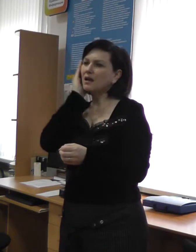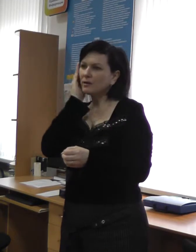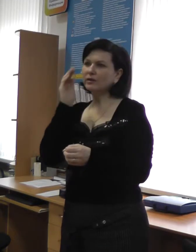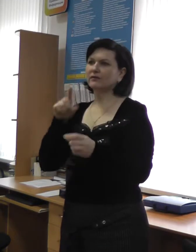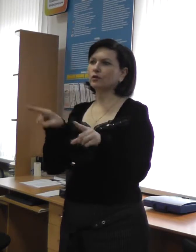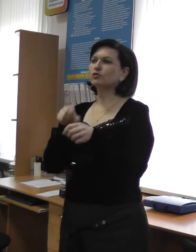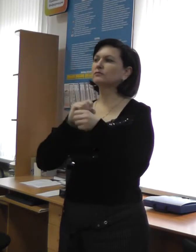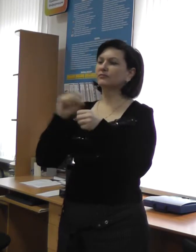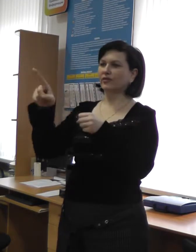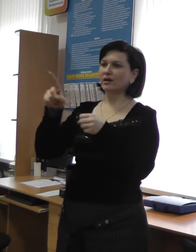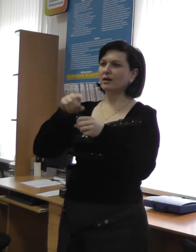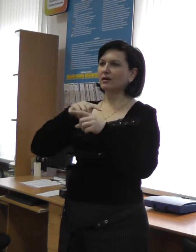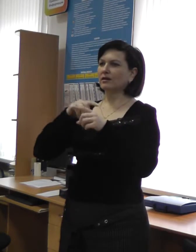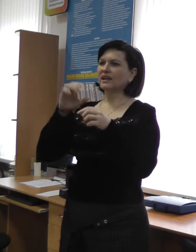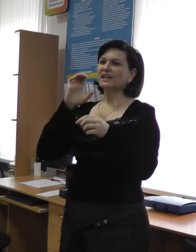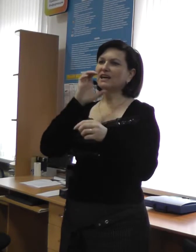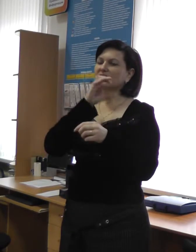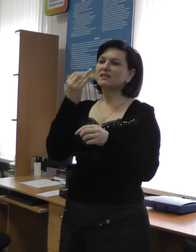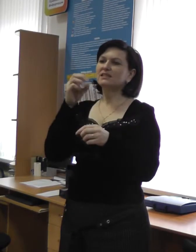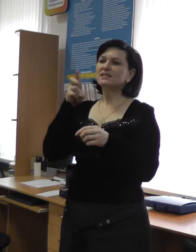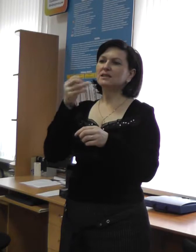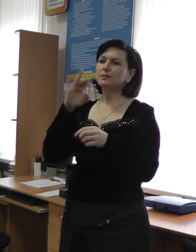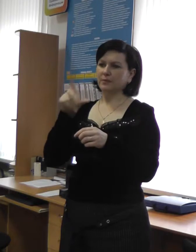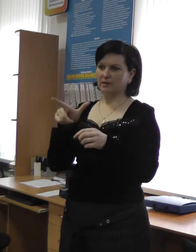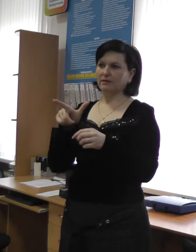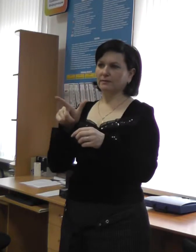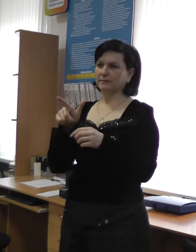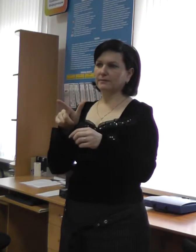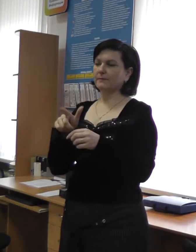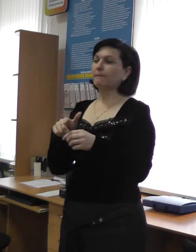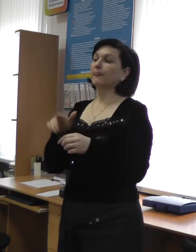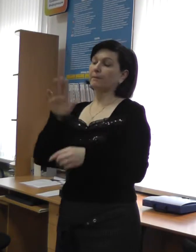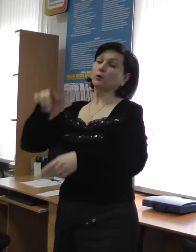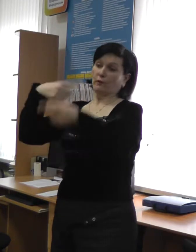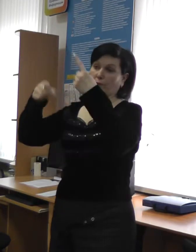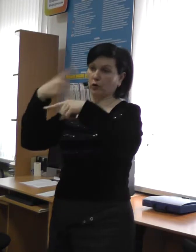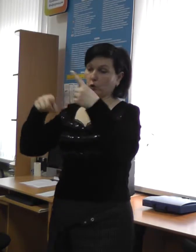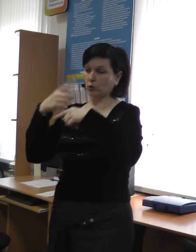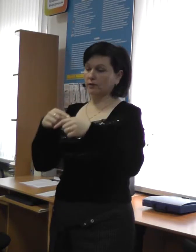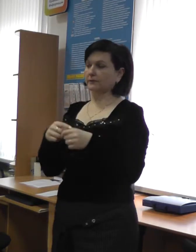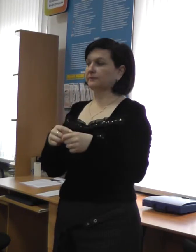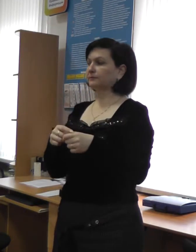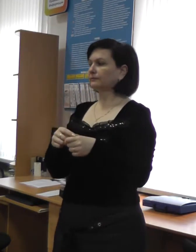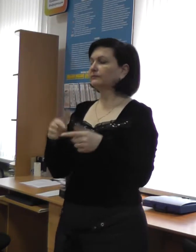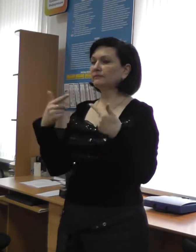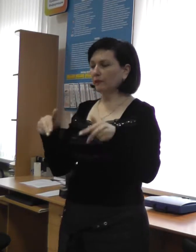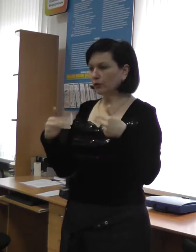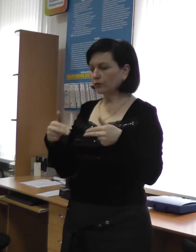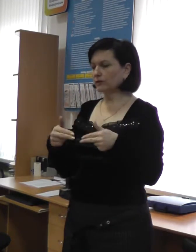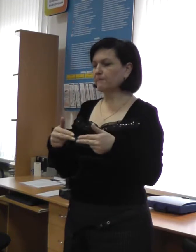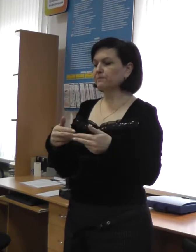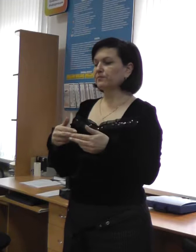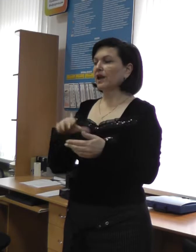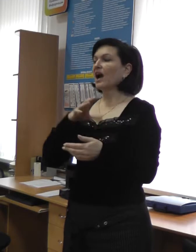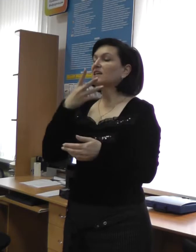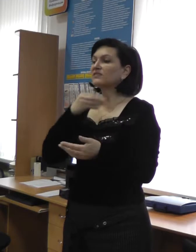нашего времени, Григорий Печорин, знакомится с княжной Мэри в Пятигорске на балу в зале ресторации Найтаки. Свой капитал